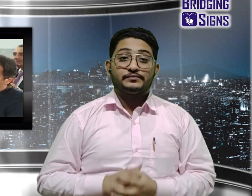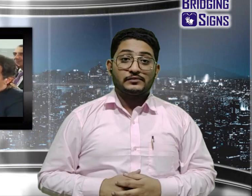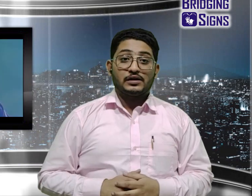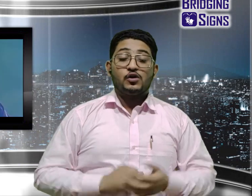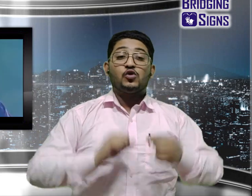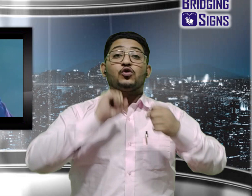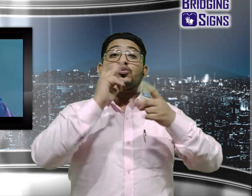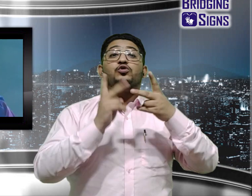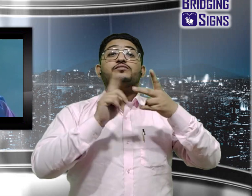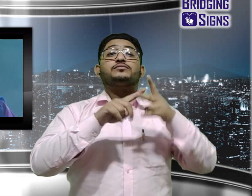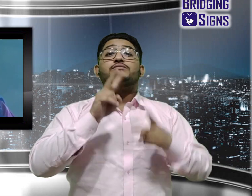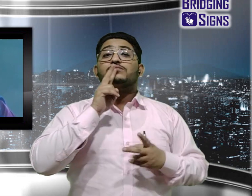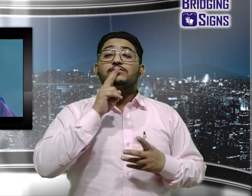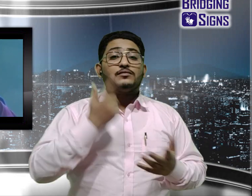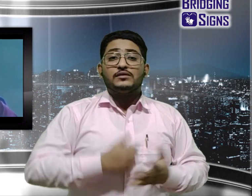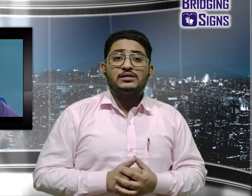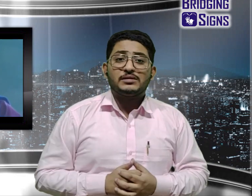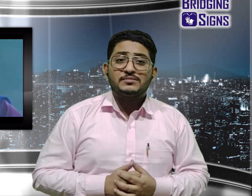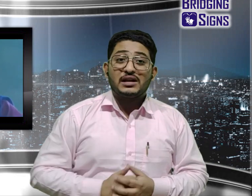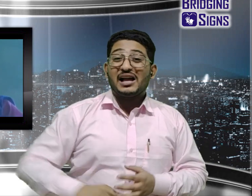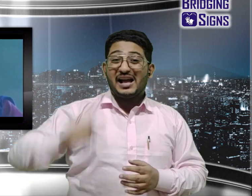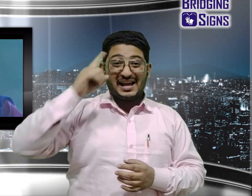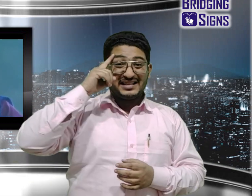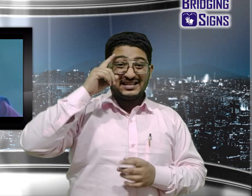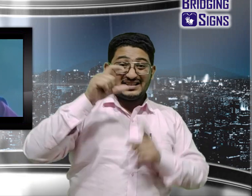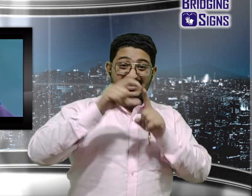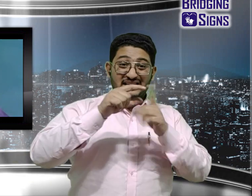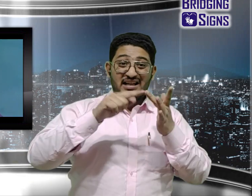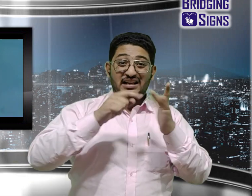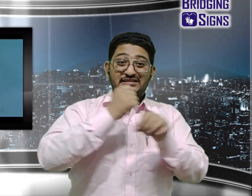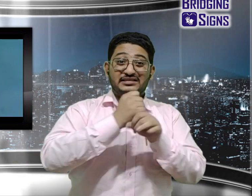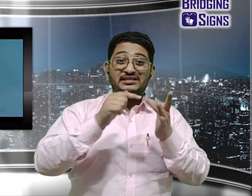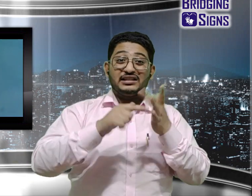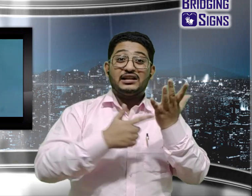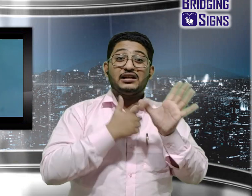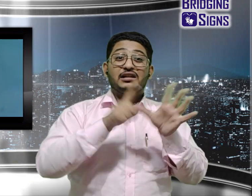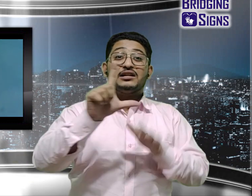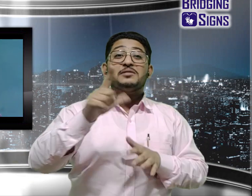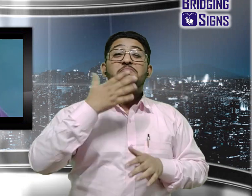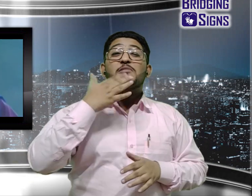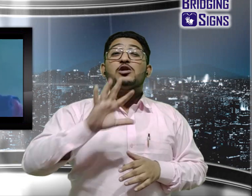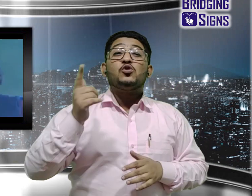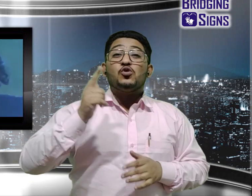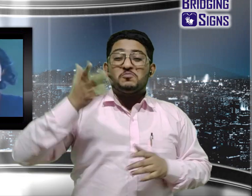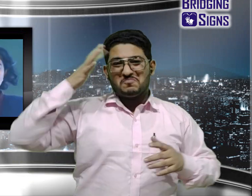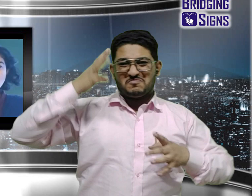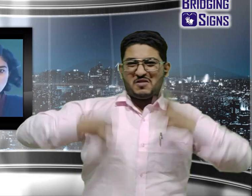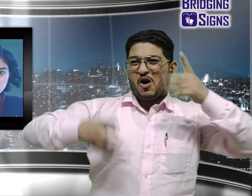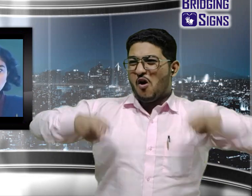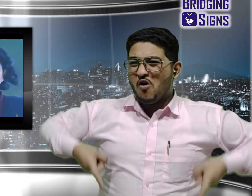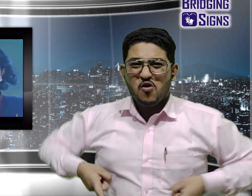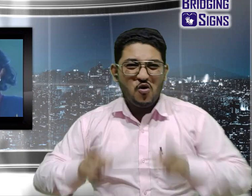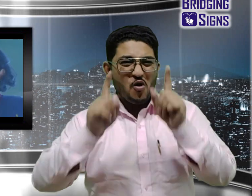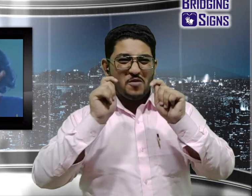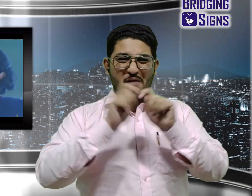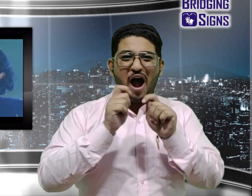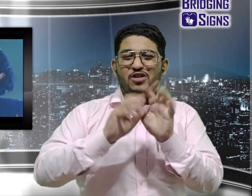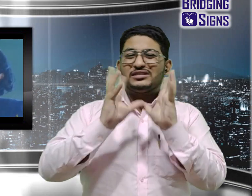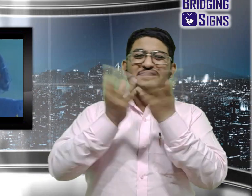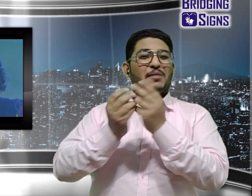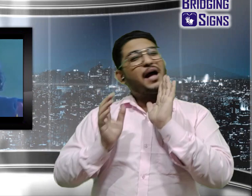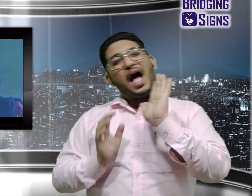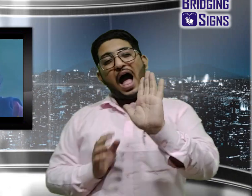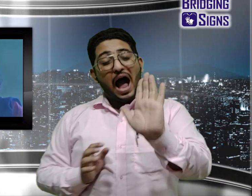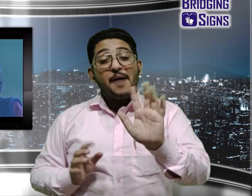दूसरा मेन पिलर इसको हम कहते हैं डिजिटल इंफ्रास्ट्रक्चर। लेकिन जिस तरह मुल्कों में फिजिकल इंफ्रास्ट्रक्चर होता है, रोड होते हैं, उसी